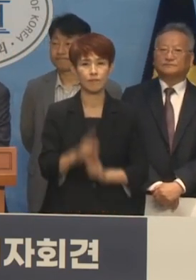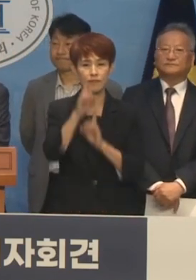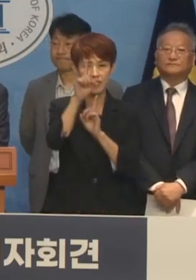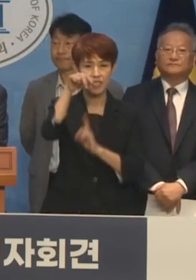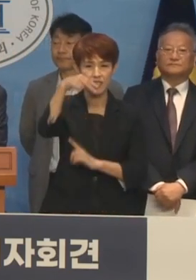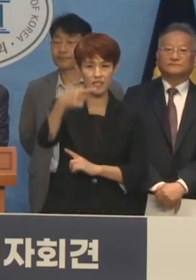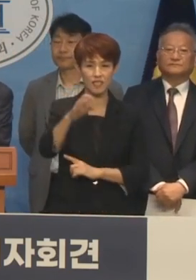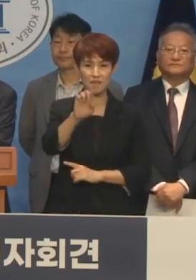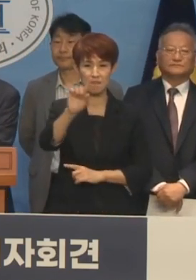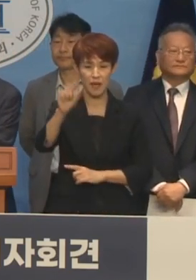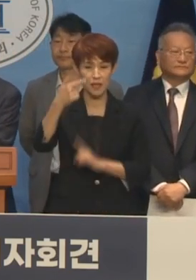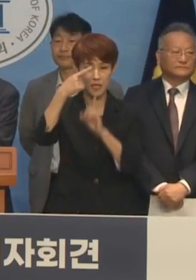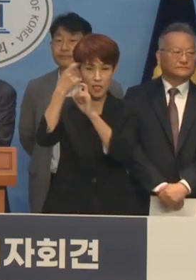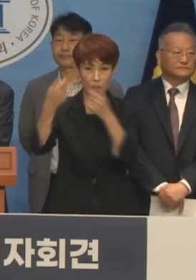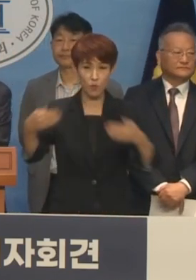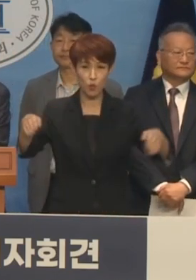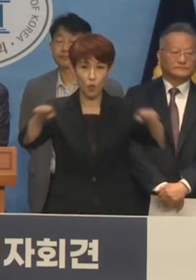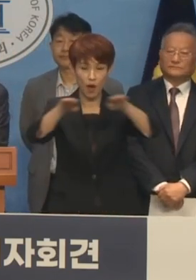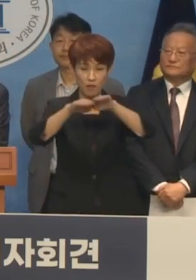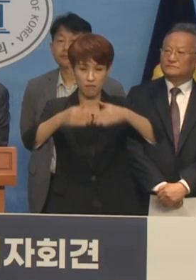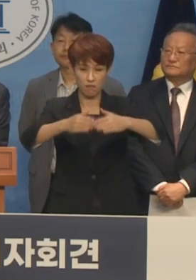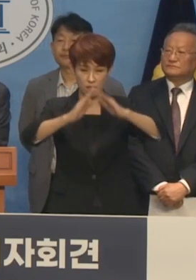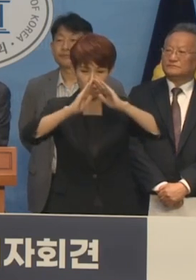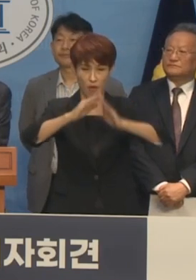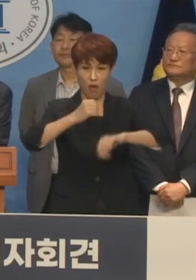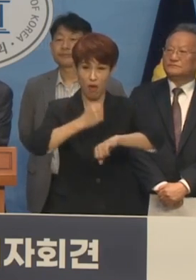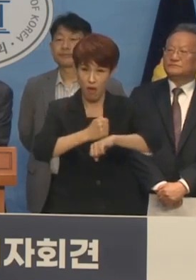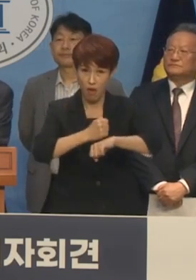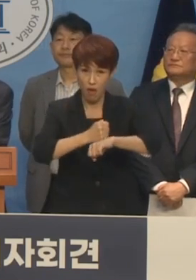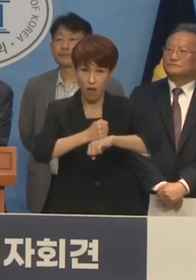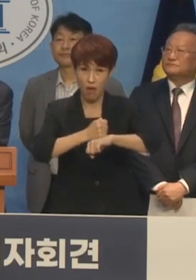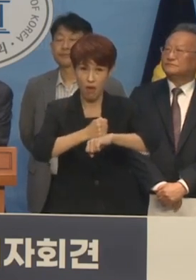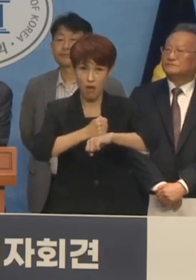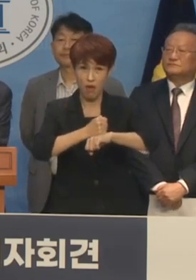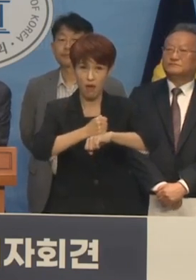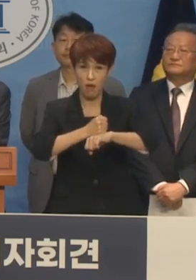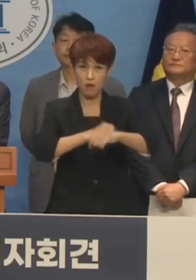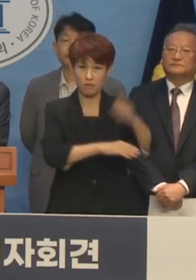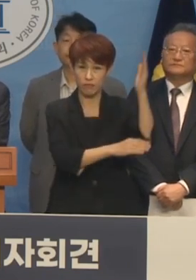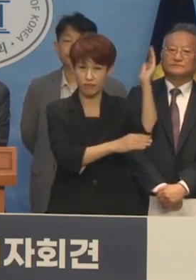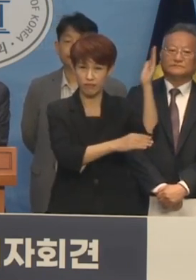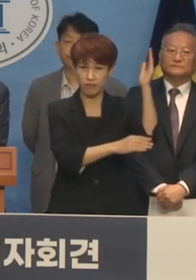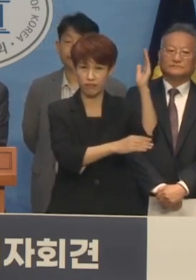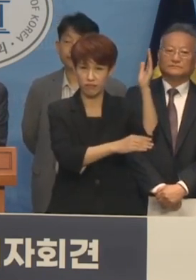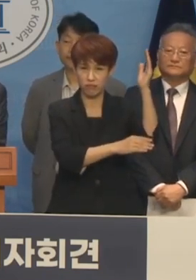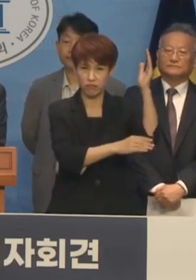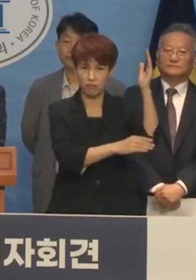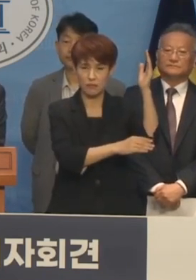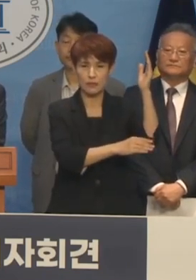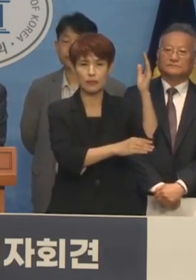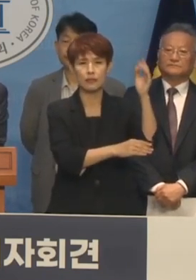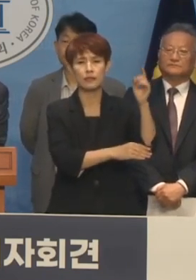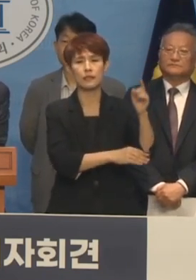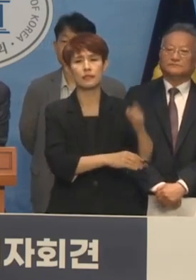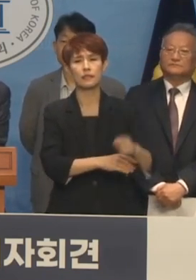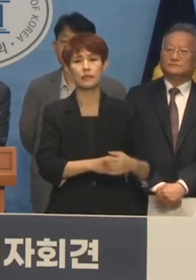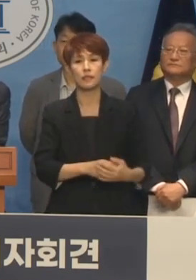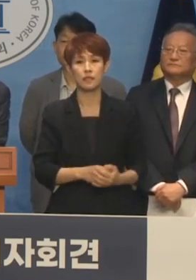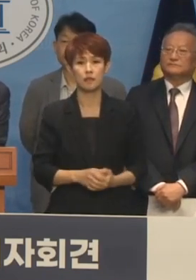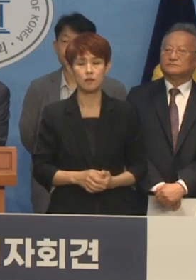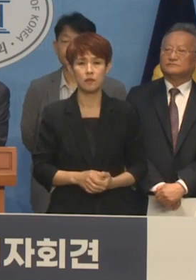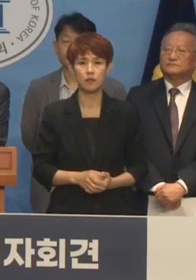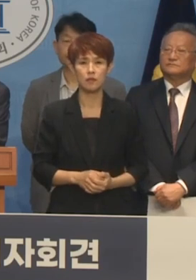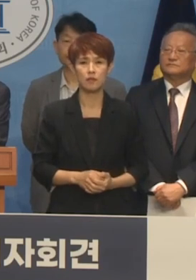이승만 기념관을 세워야 한다고 주장하는 사람들이 자꾸 이제 공과론을 꺼냅니다. 이승만